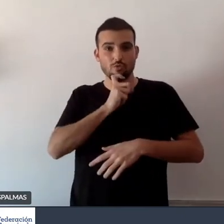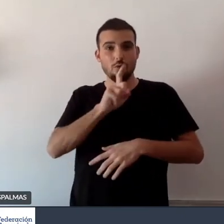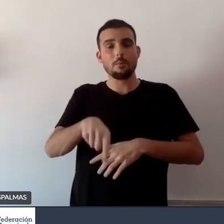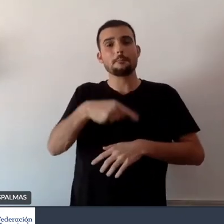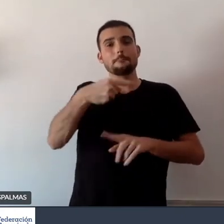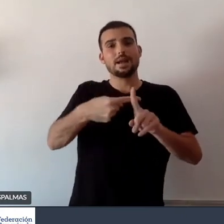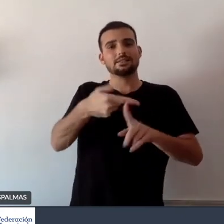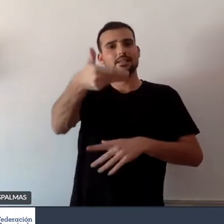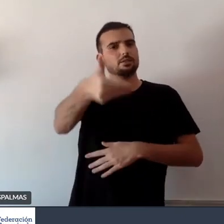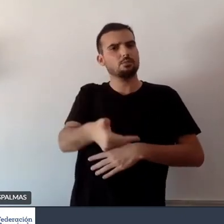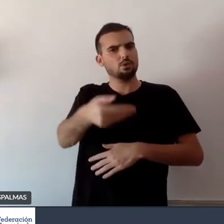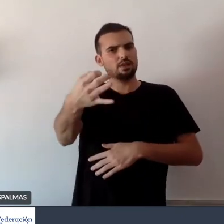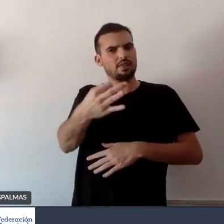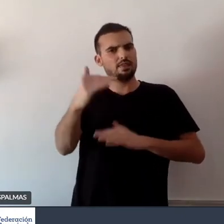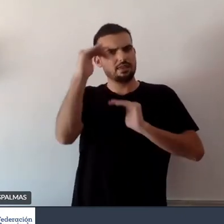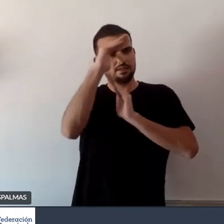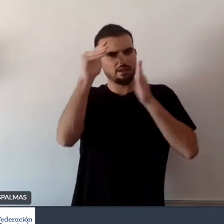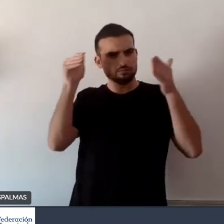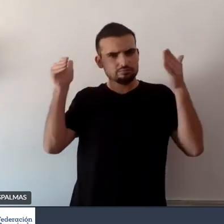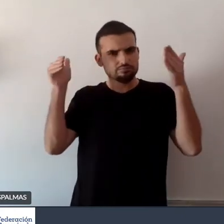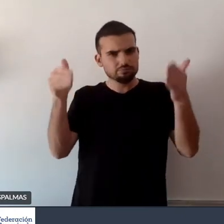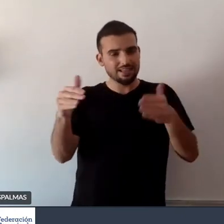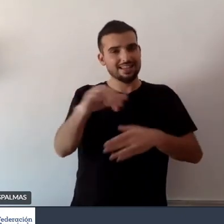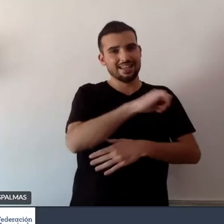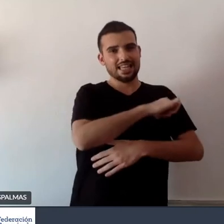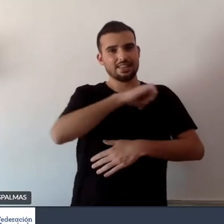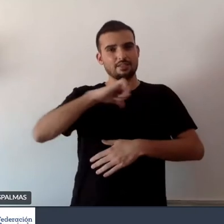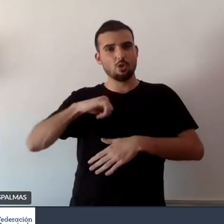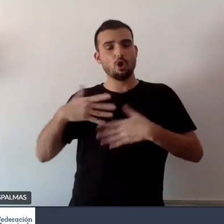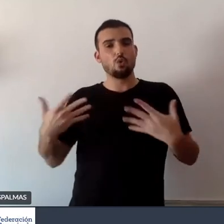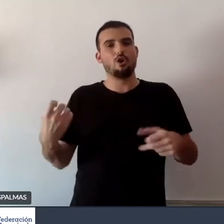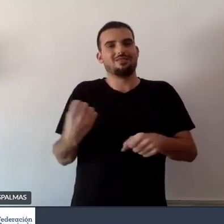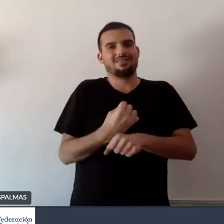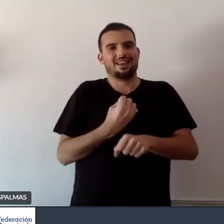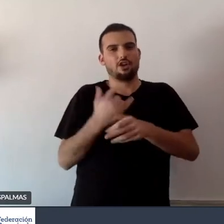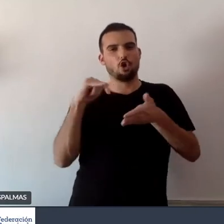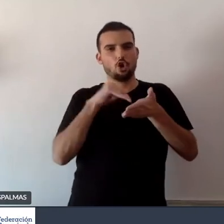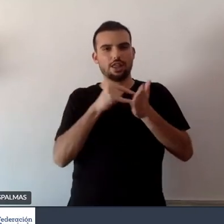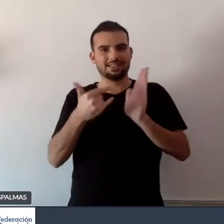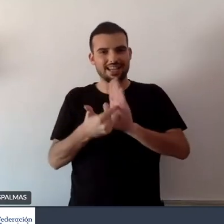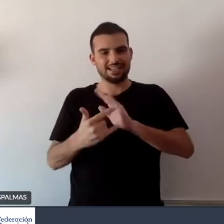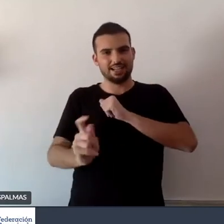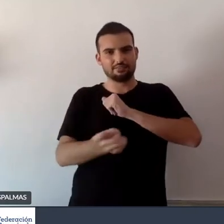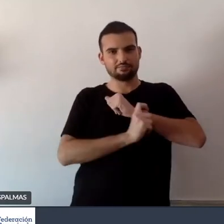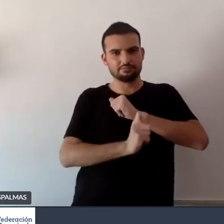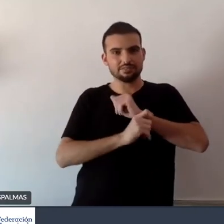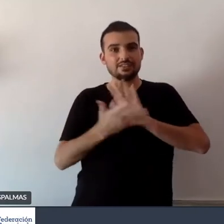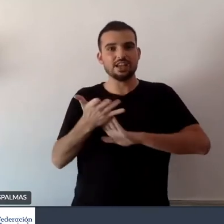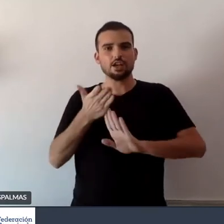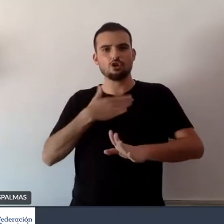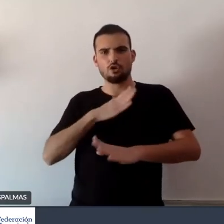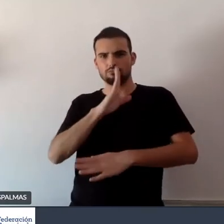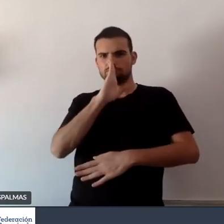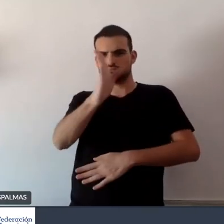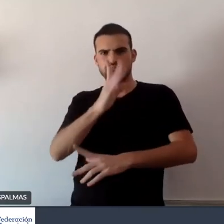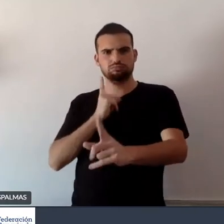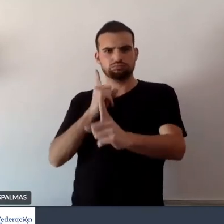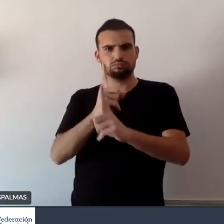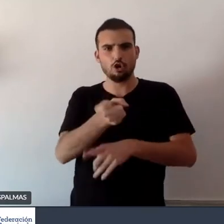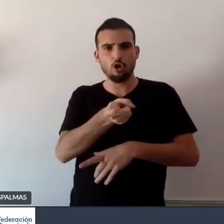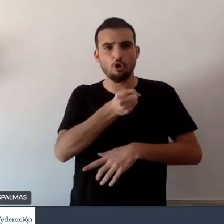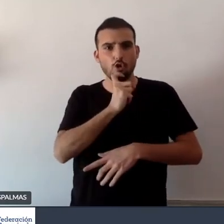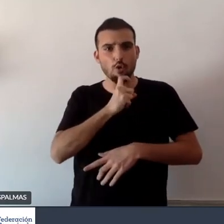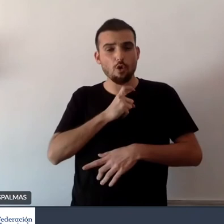se debe de hacer hincapié en los trabajos individuales, un trabajo de técnica y táctica individual de cómo realizar esos cortes. La posición hacia el